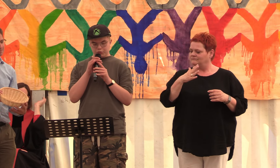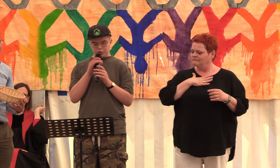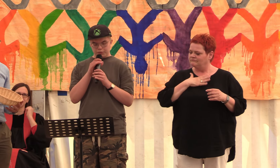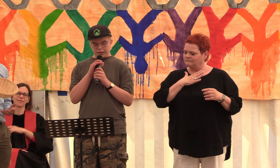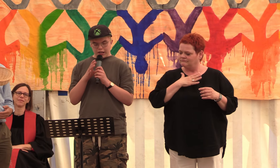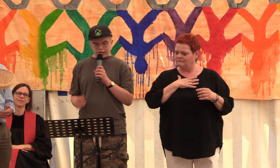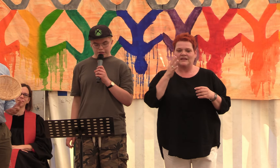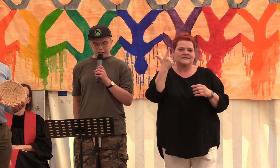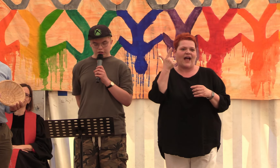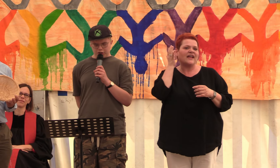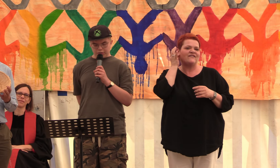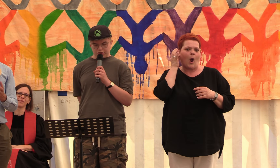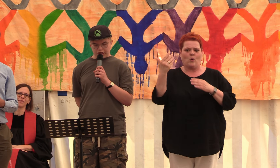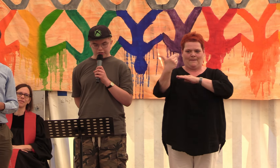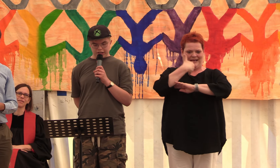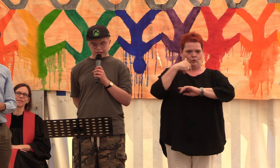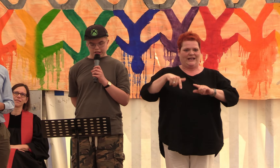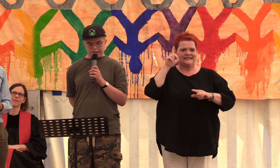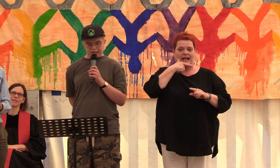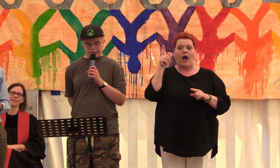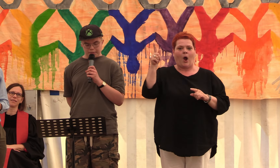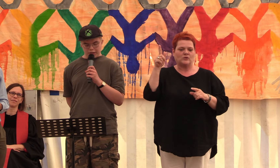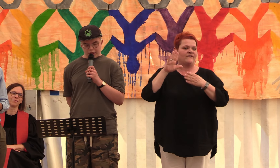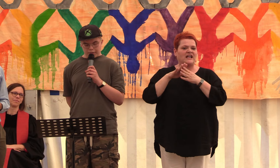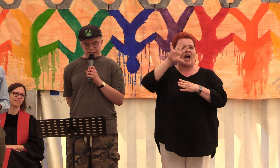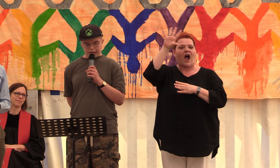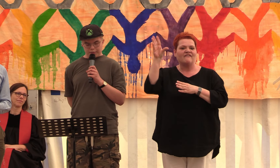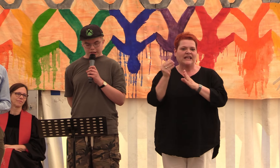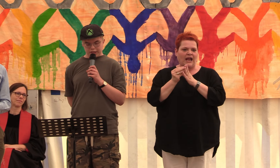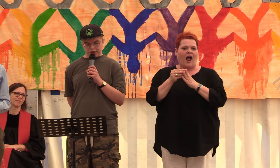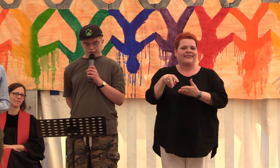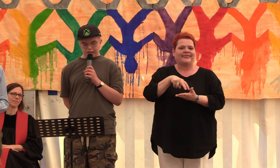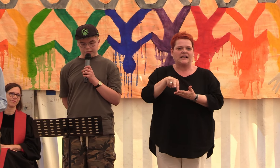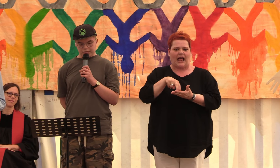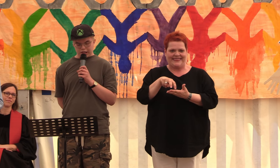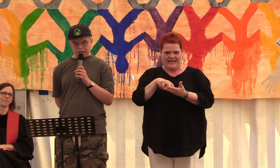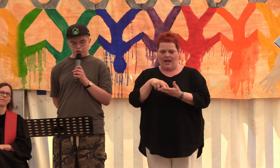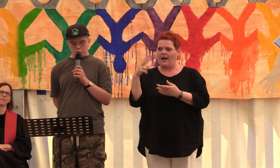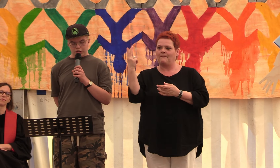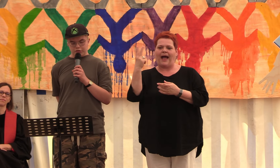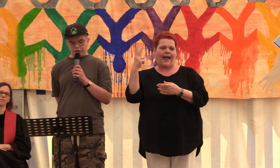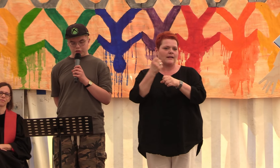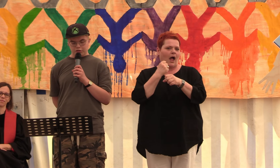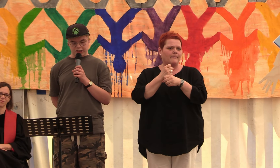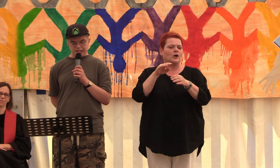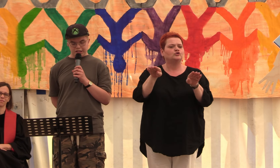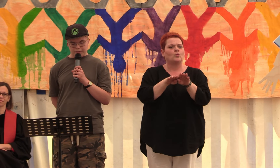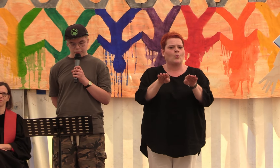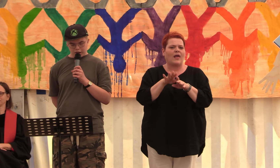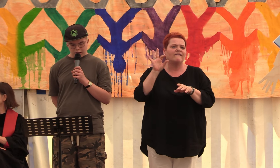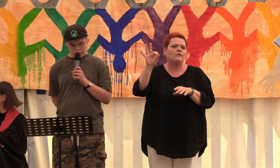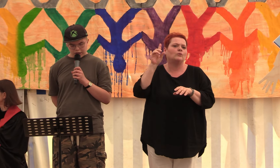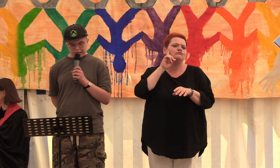denselbe Sucht. Die Frauen kommen aus Afrika, Tansania. Beide arbeiten in einer Schule für gehörlose